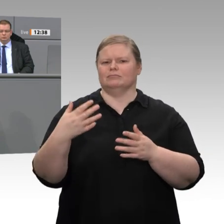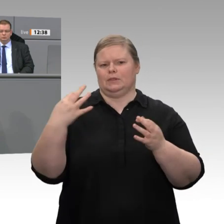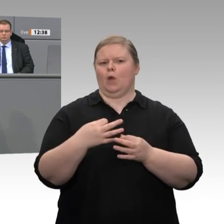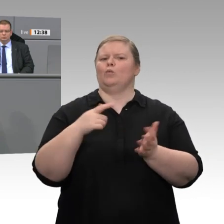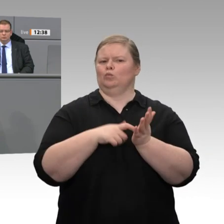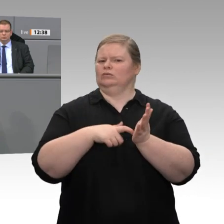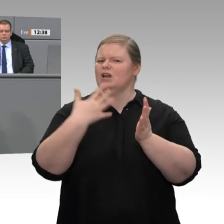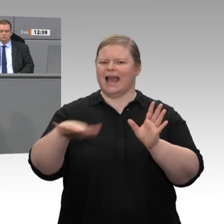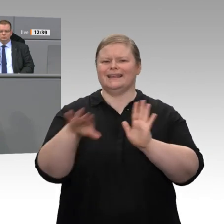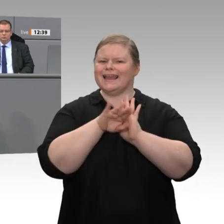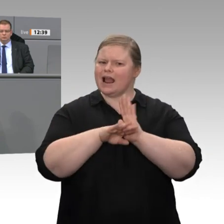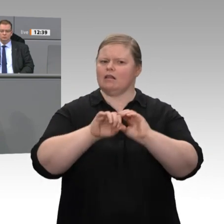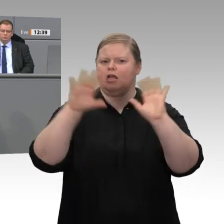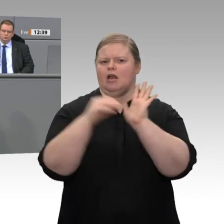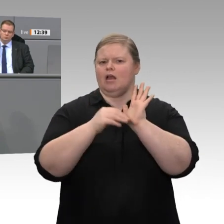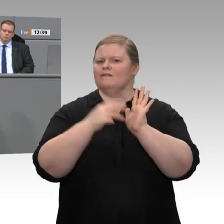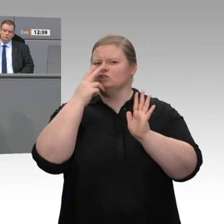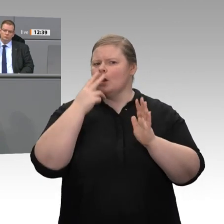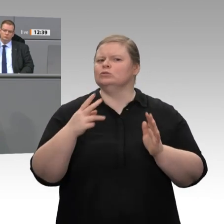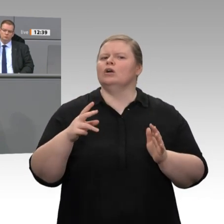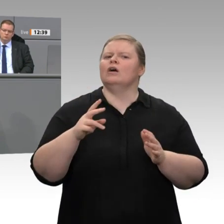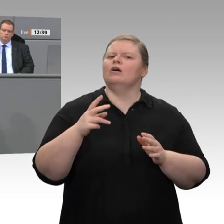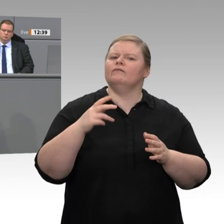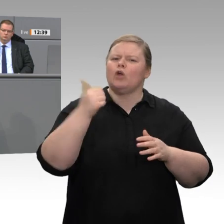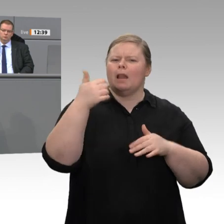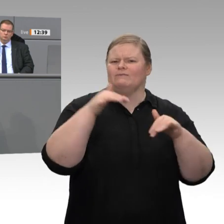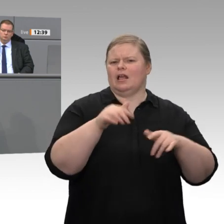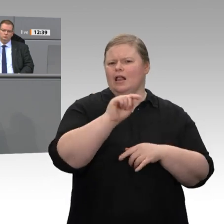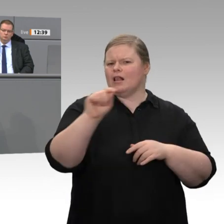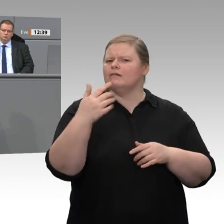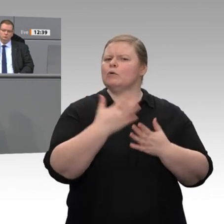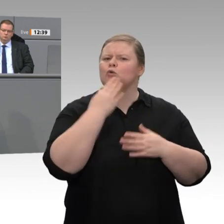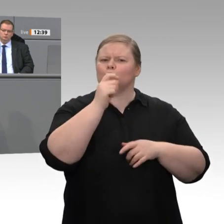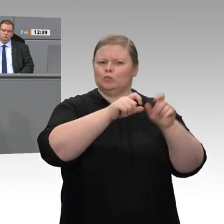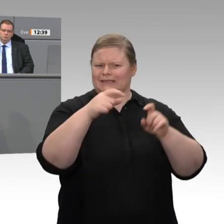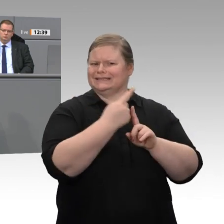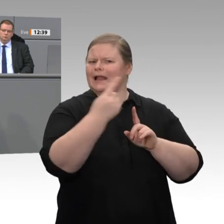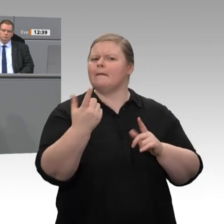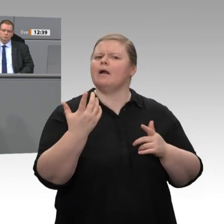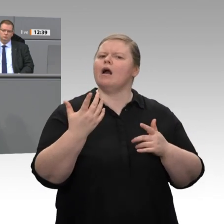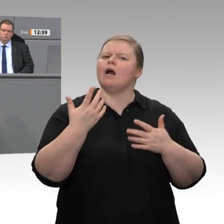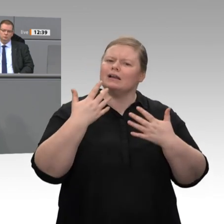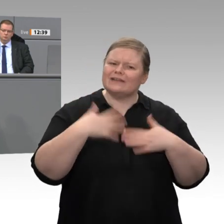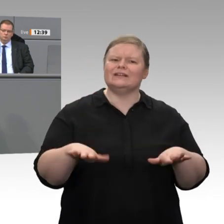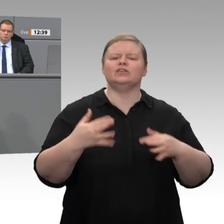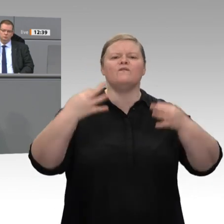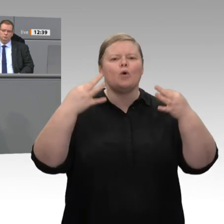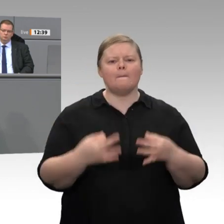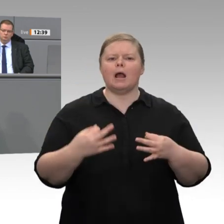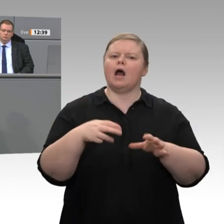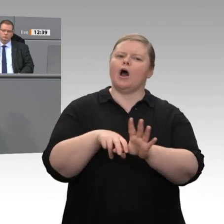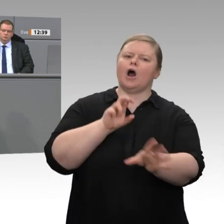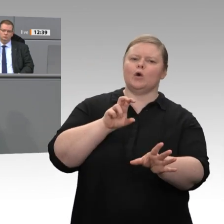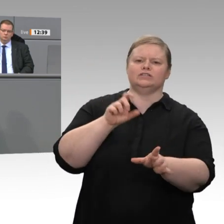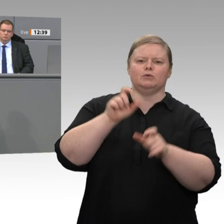denen insbesondere Juden nicht formell ausgebürgert worden sind, sondern sie sind geflohen aus